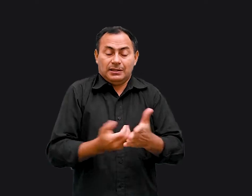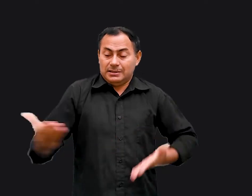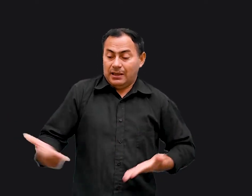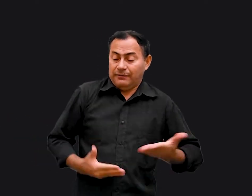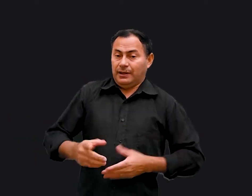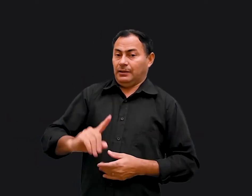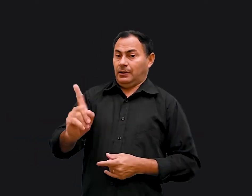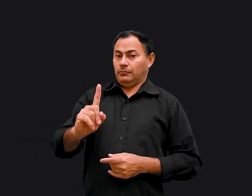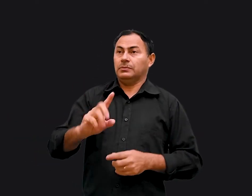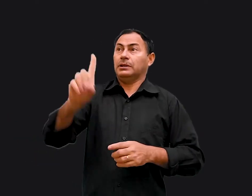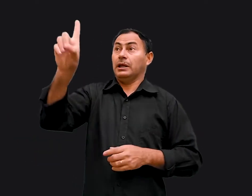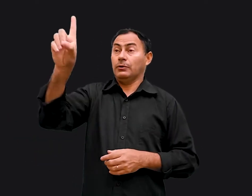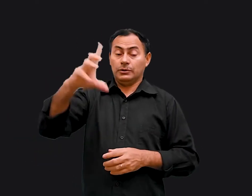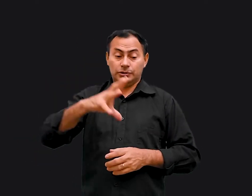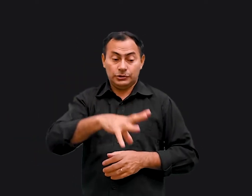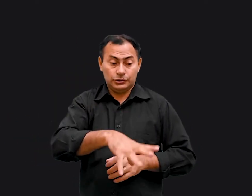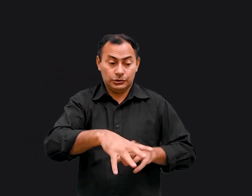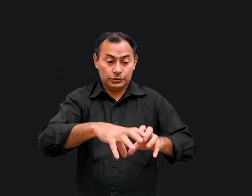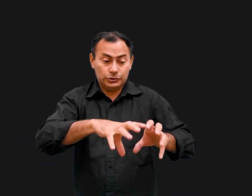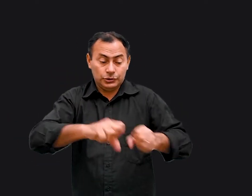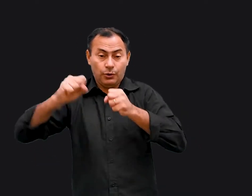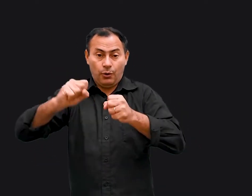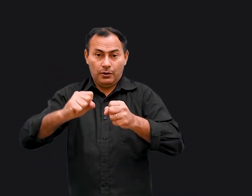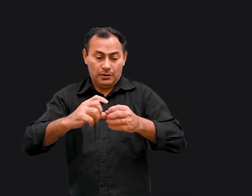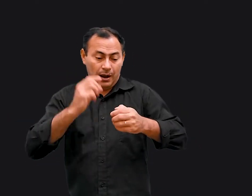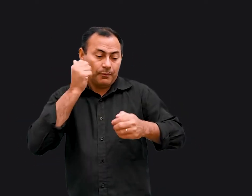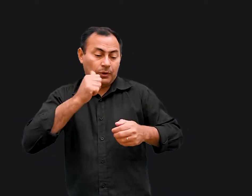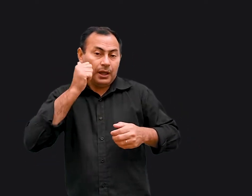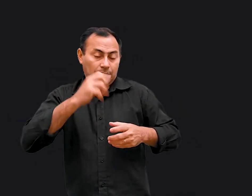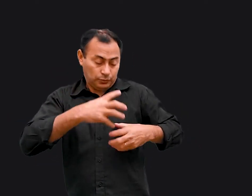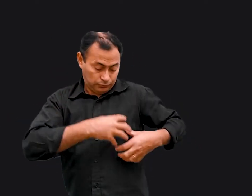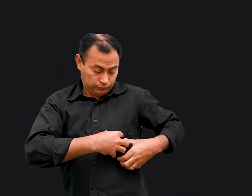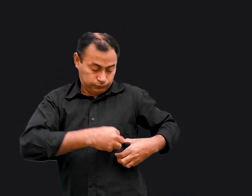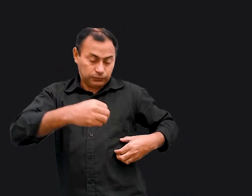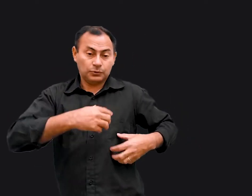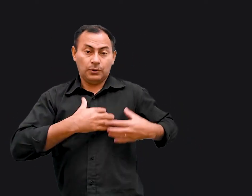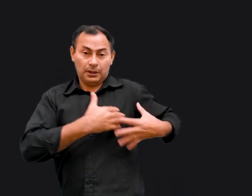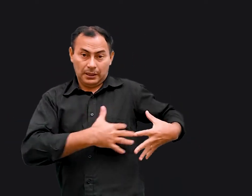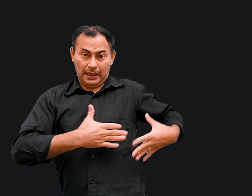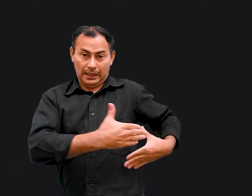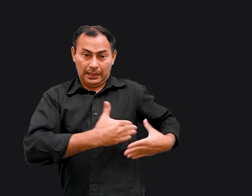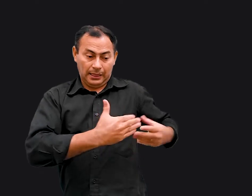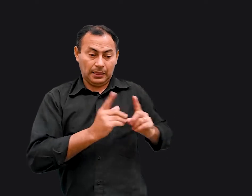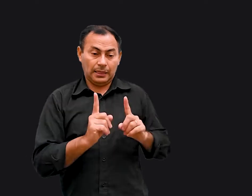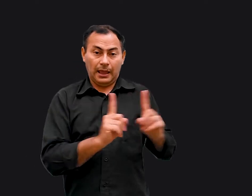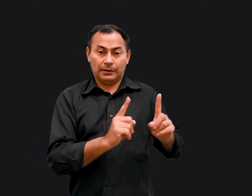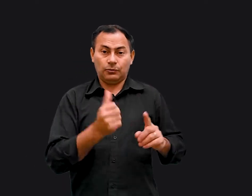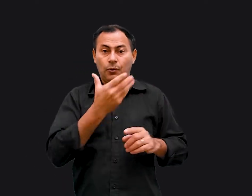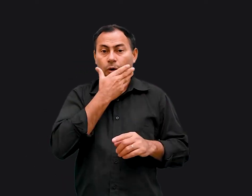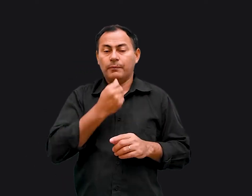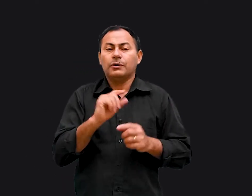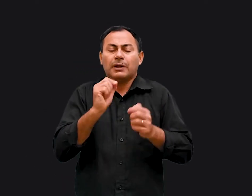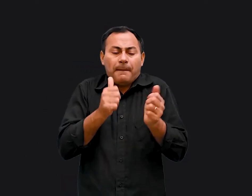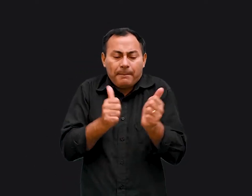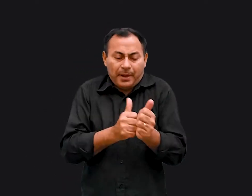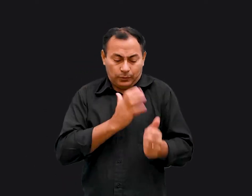ele. Deus tirou a mulher de um dos lados do homem. Afinal de contas, o que está mais próximo do coração do homem do que